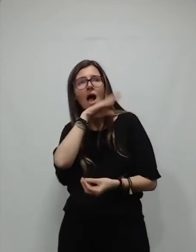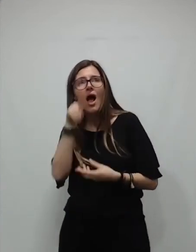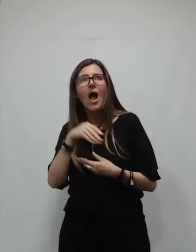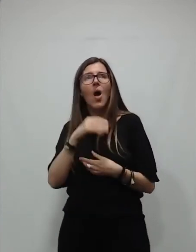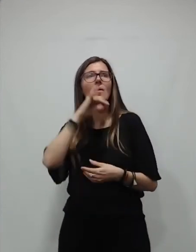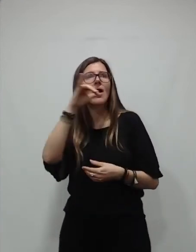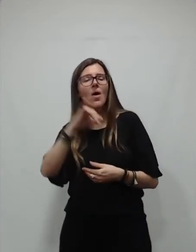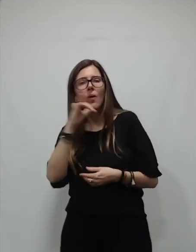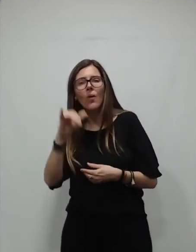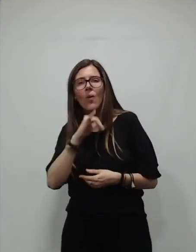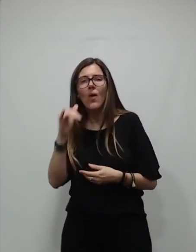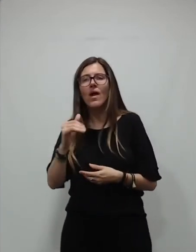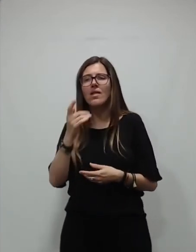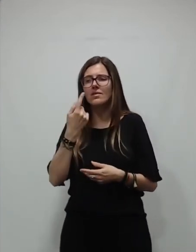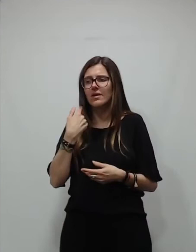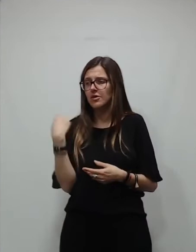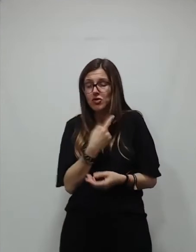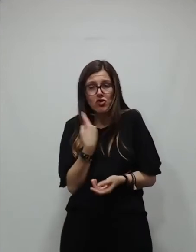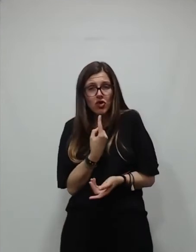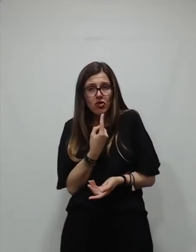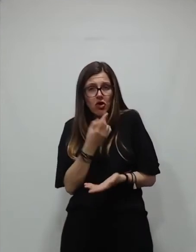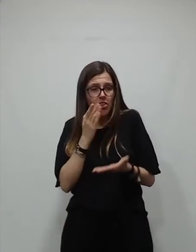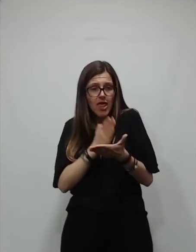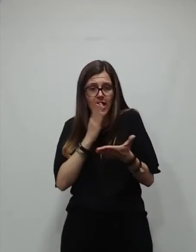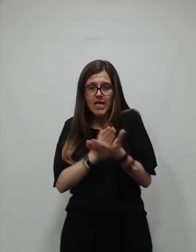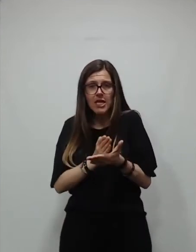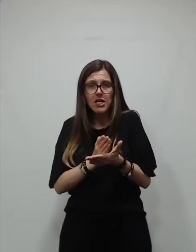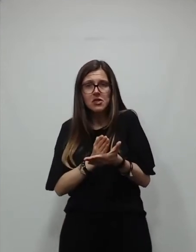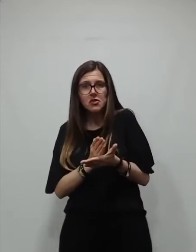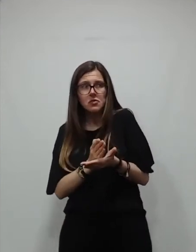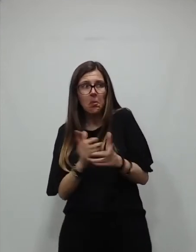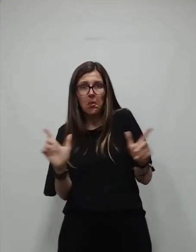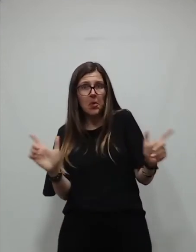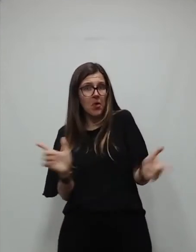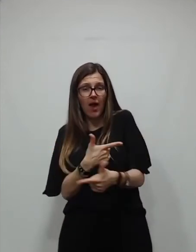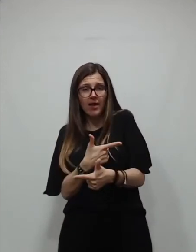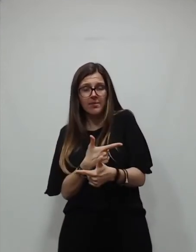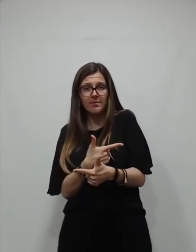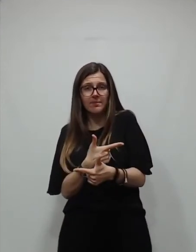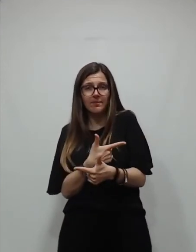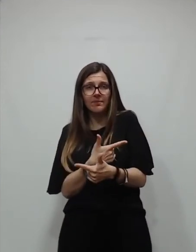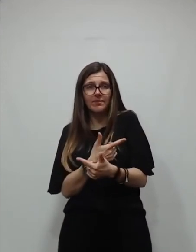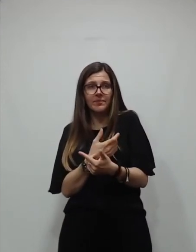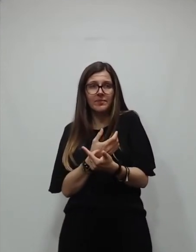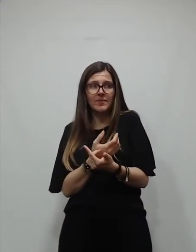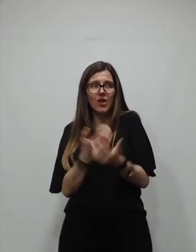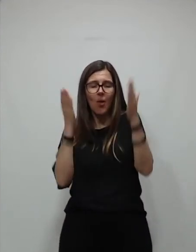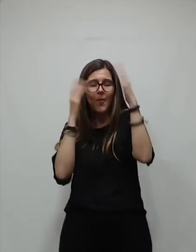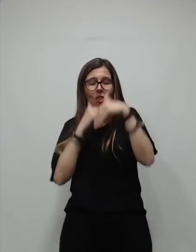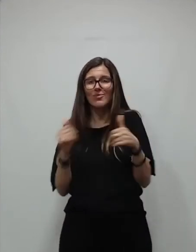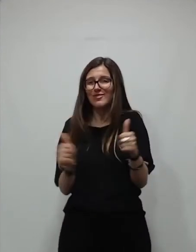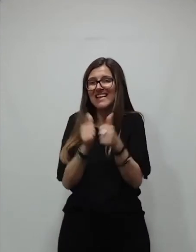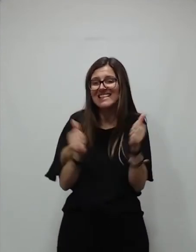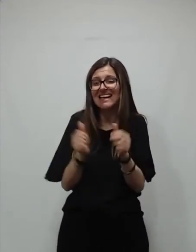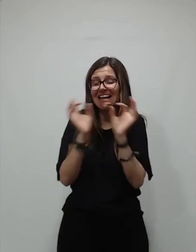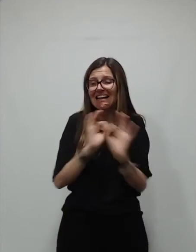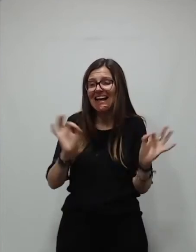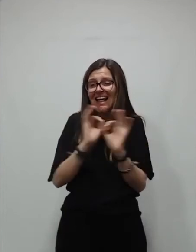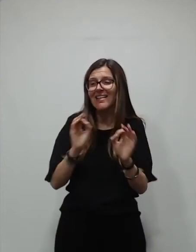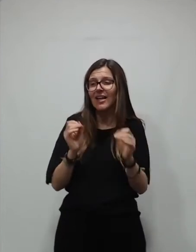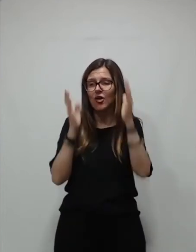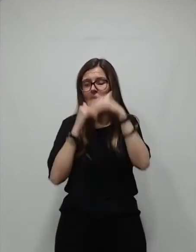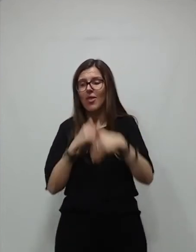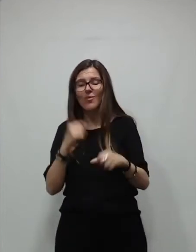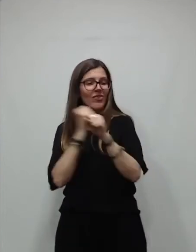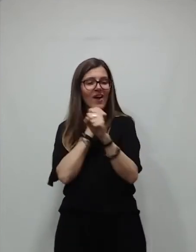que nos niegan, de esto que dice Willy, ¿verdad? Que no podemos ser lo suficientemente incapaces para ganar un mendrugo